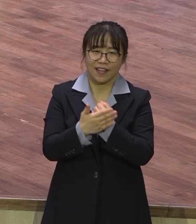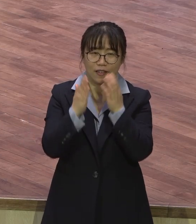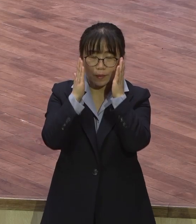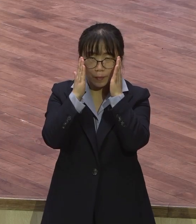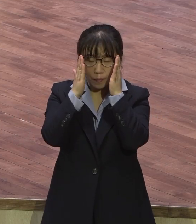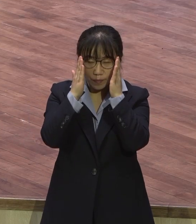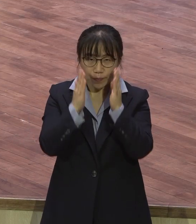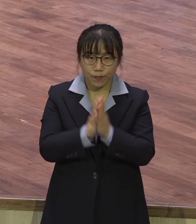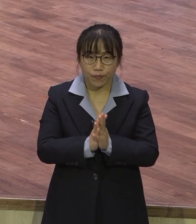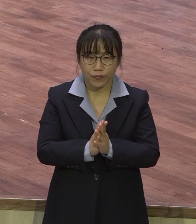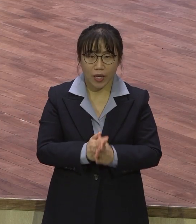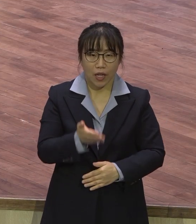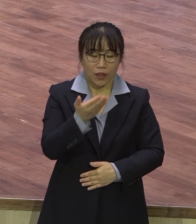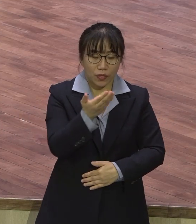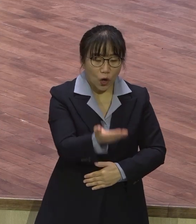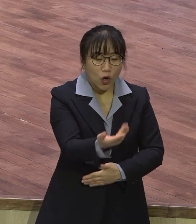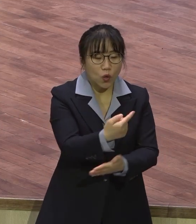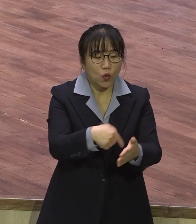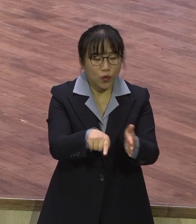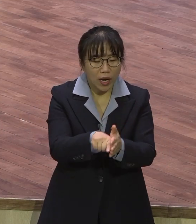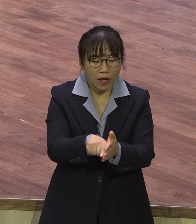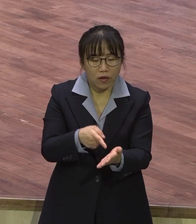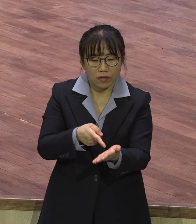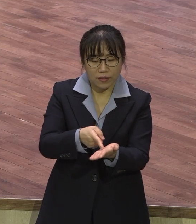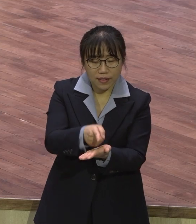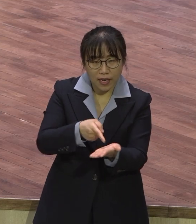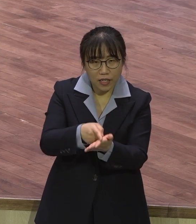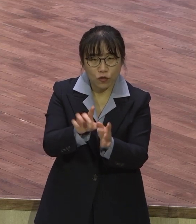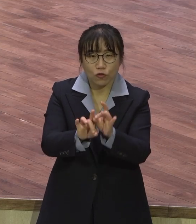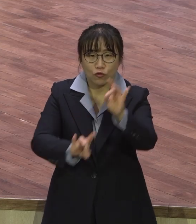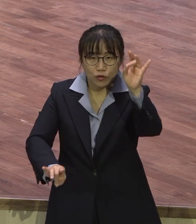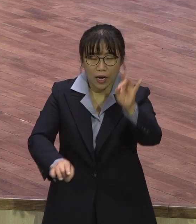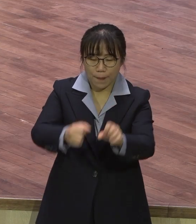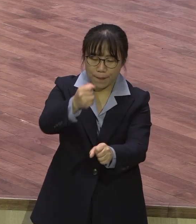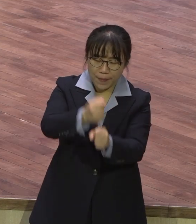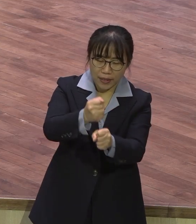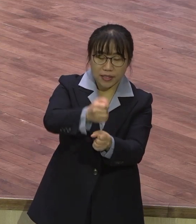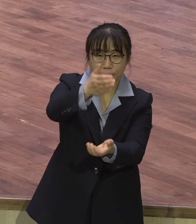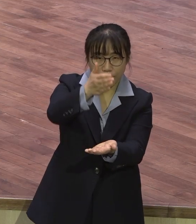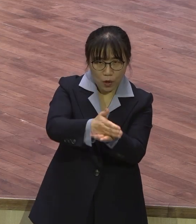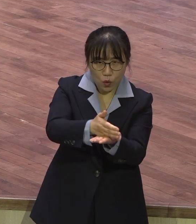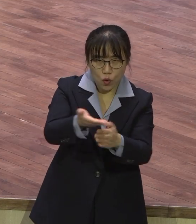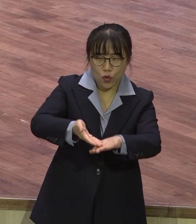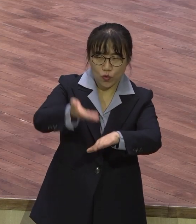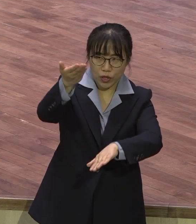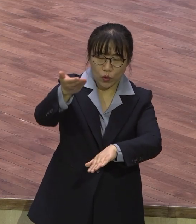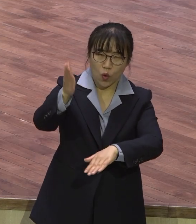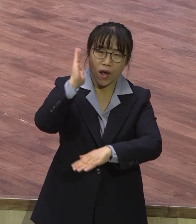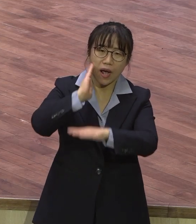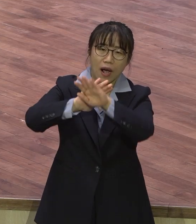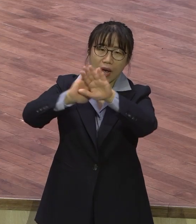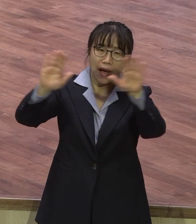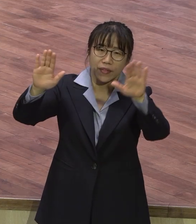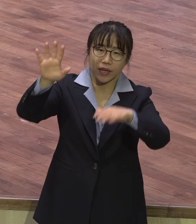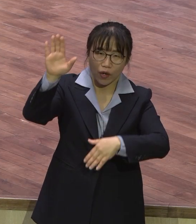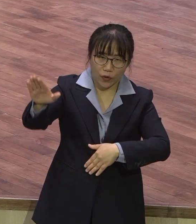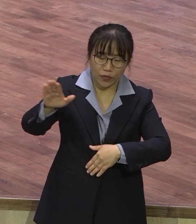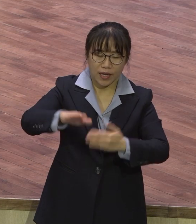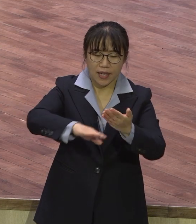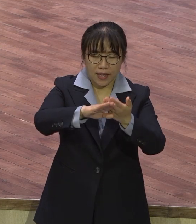봅니다 너를 위하여 새긴 우상을 만들지 말고 또 위로 하늘에 있는 것이나 아래로 땅에 있는 것이나 땅 아래